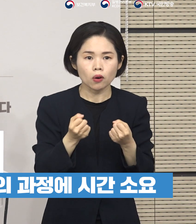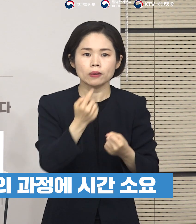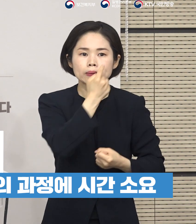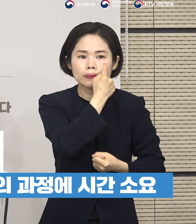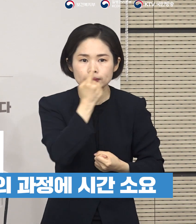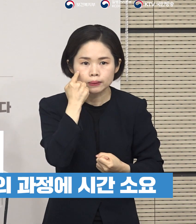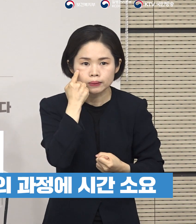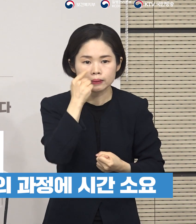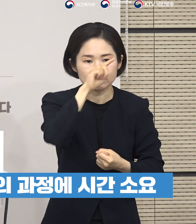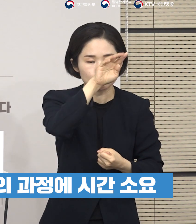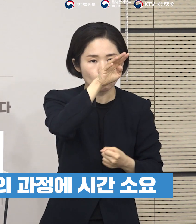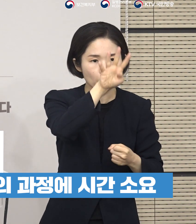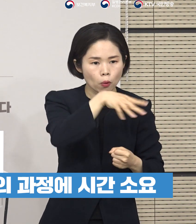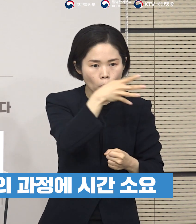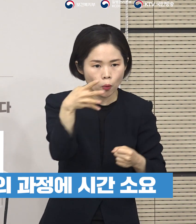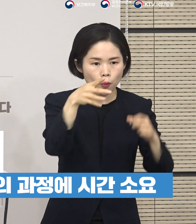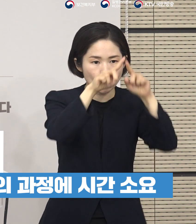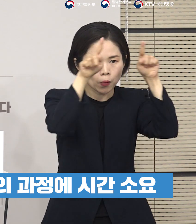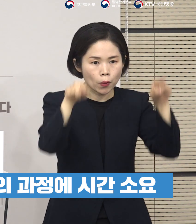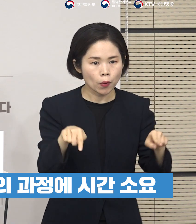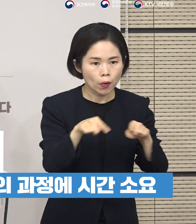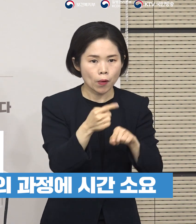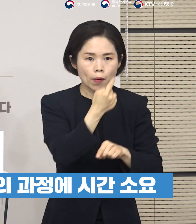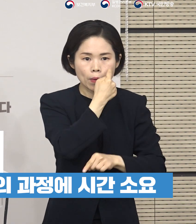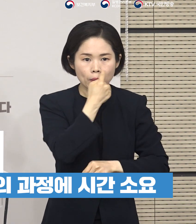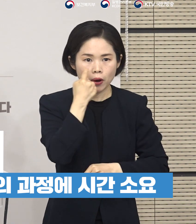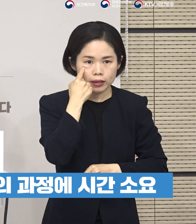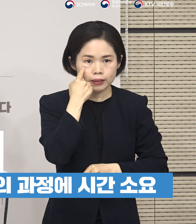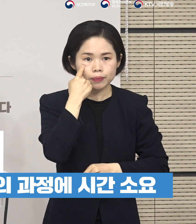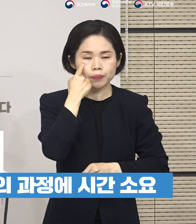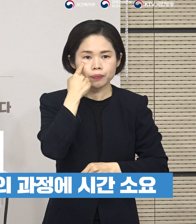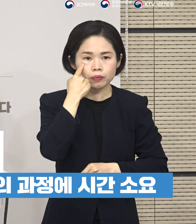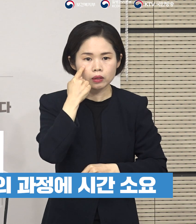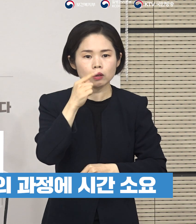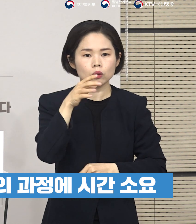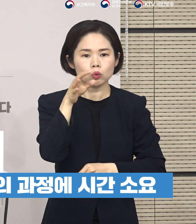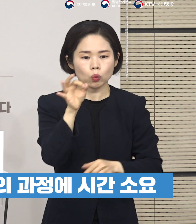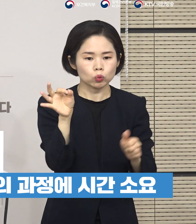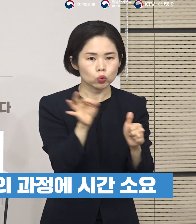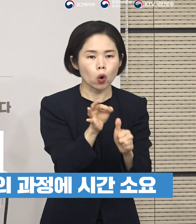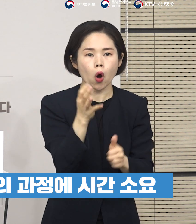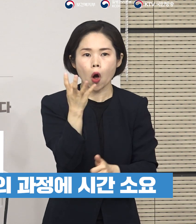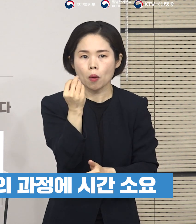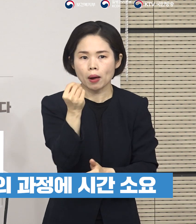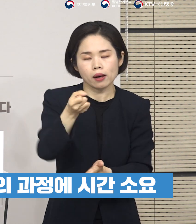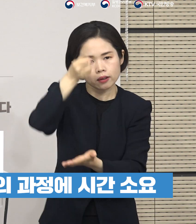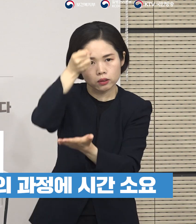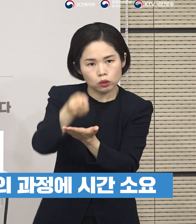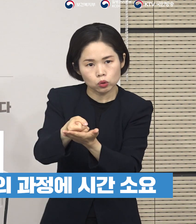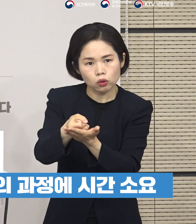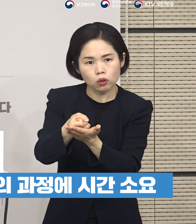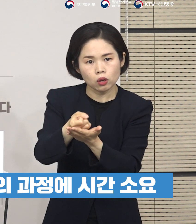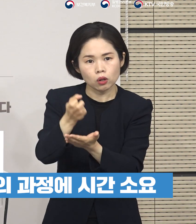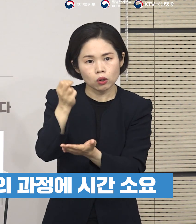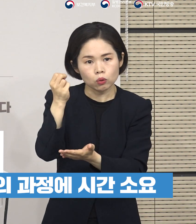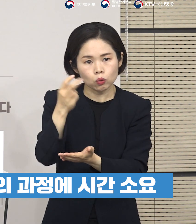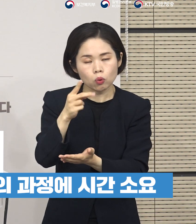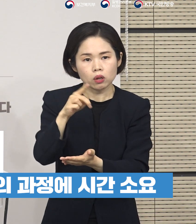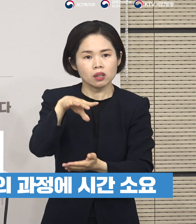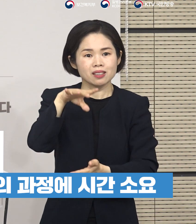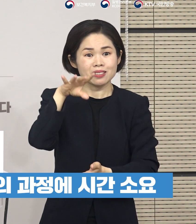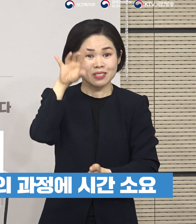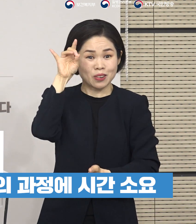확인에 대한 그 절차를 거쳐서 집행 금액을 결정을 하고 또 그 초기 설정됐던